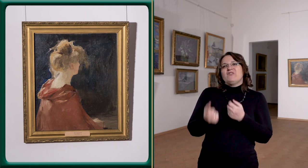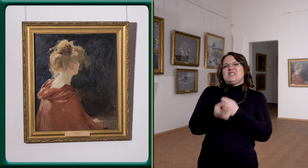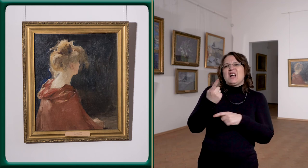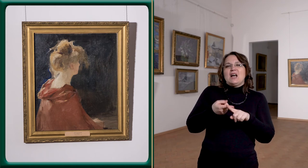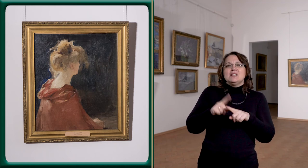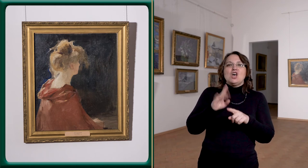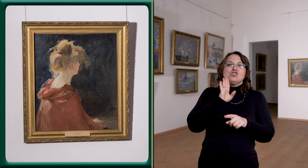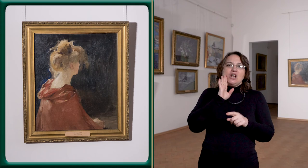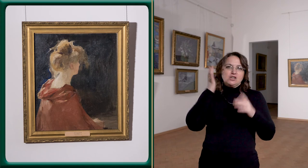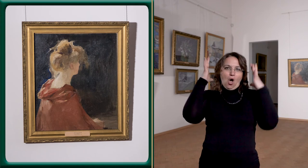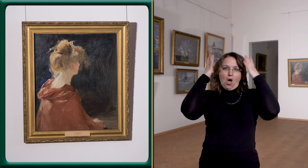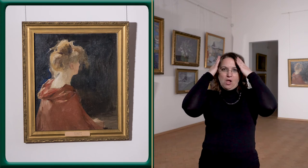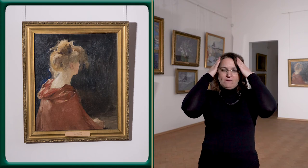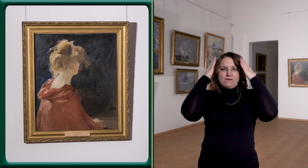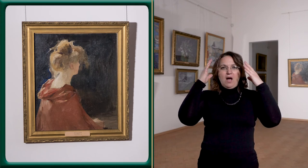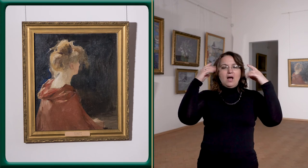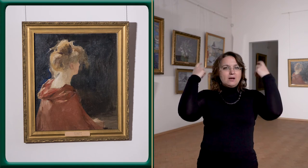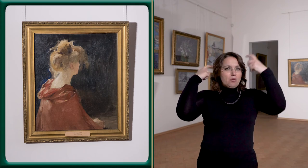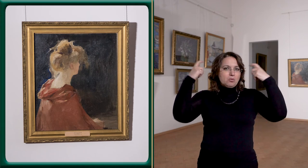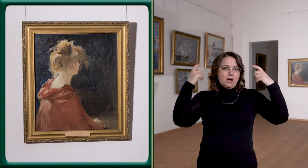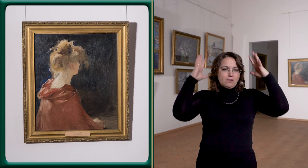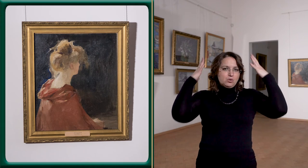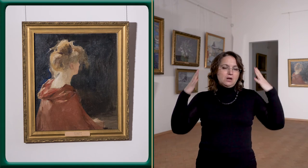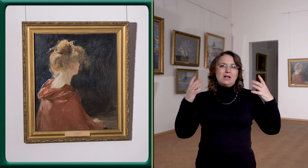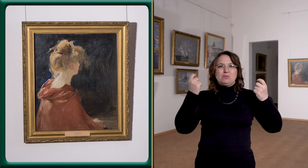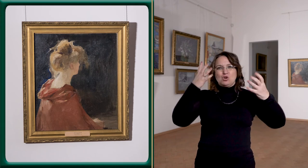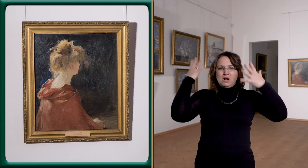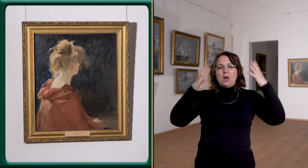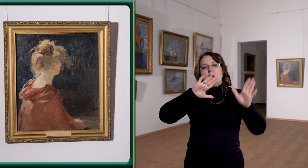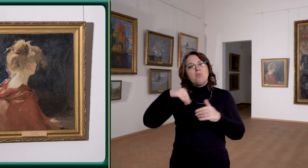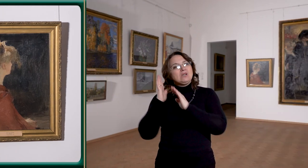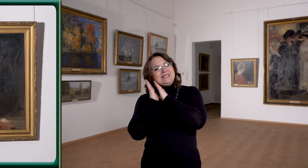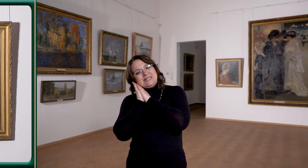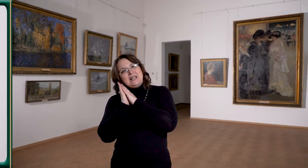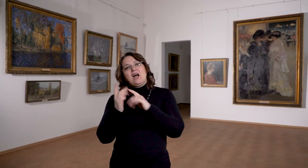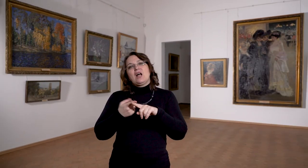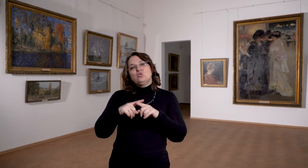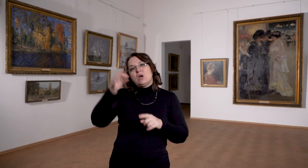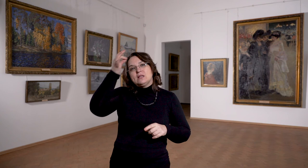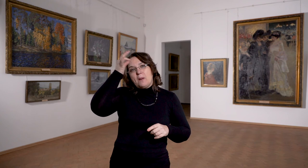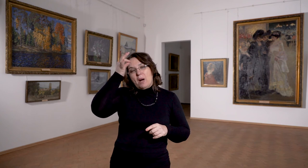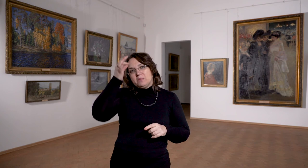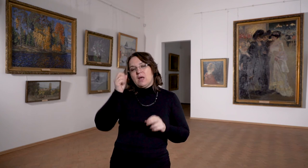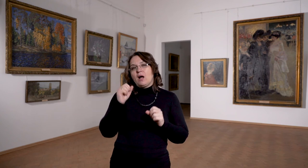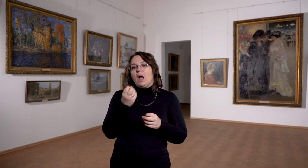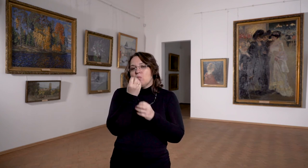волос, несколько растрепанной после сна, которая напоминает бутон этого изысканного растения, либо